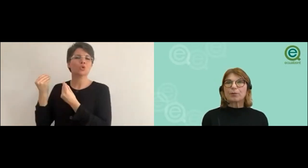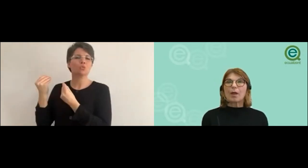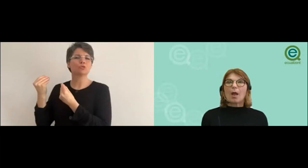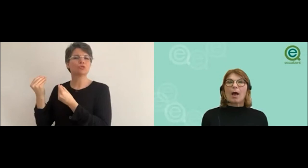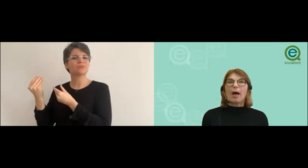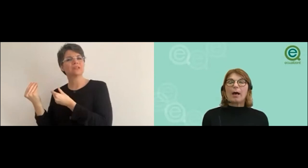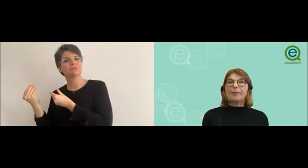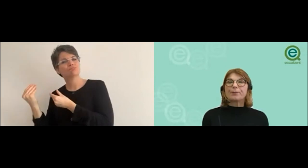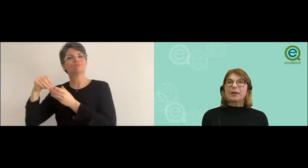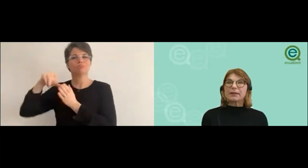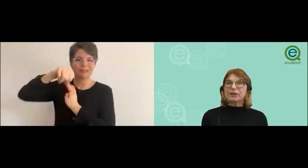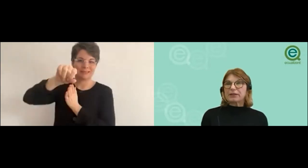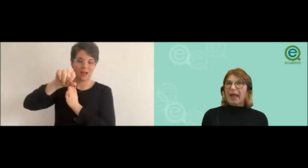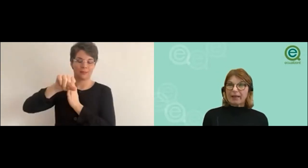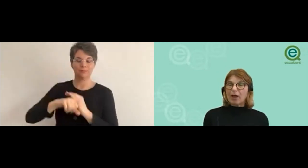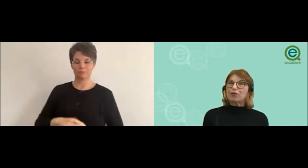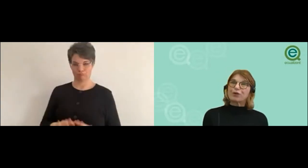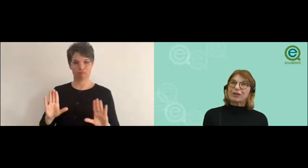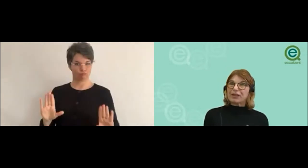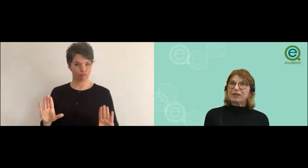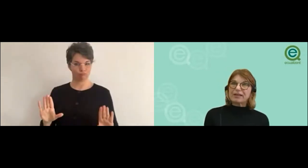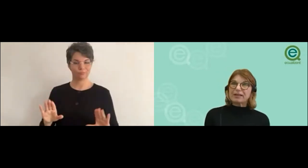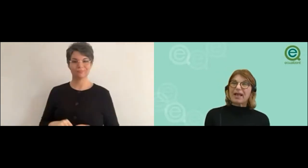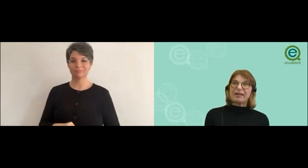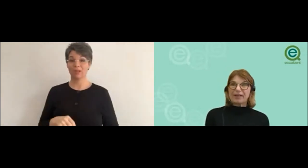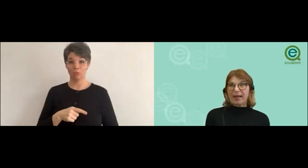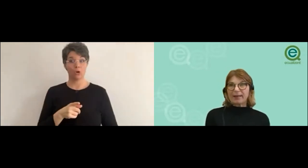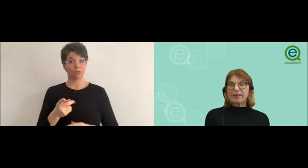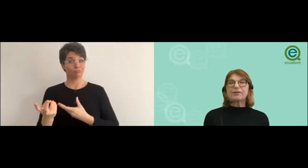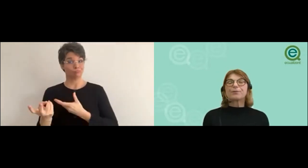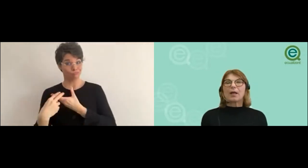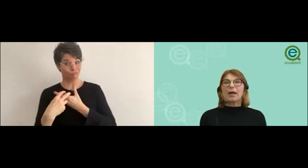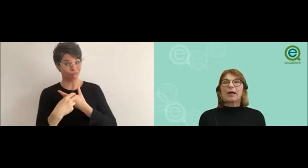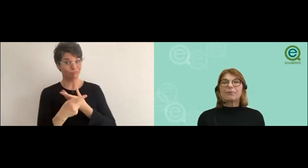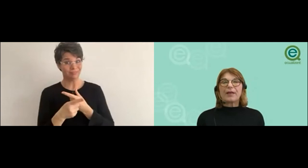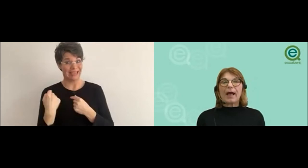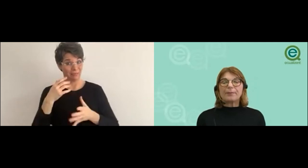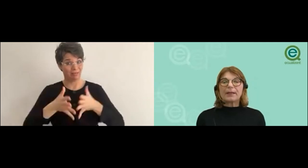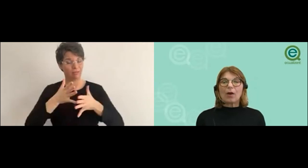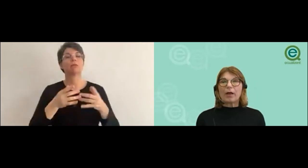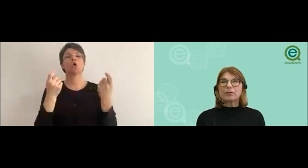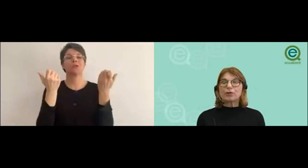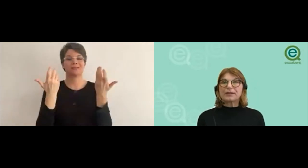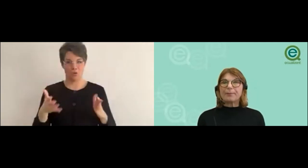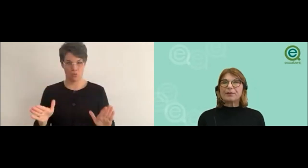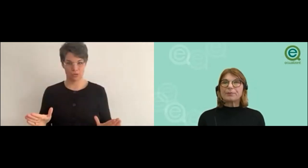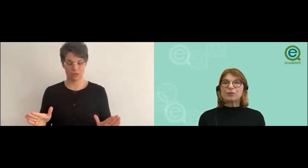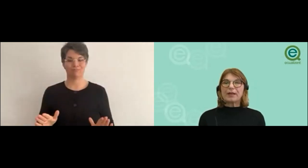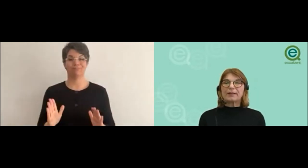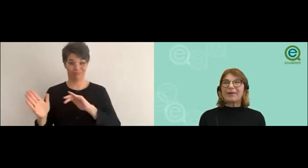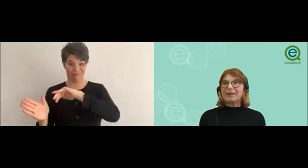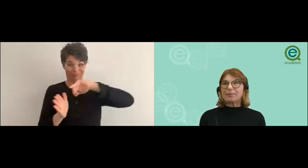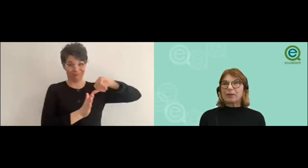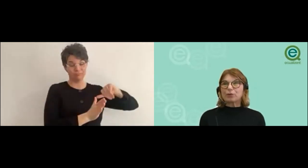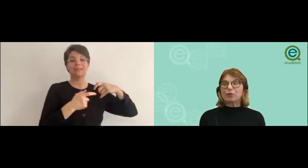So. Das ist das eine, also für dieser Teil ist gratis. Wir haben dann auch ein Konzept mit